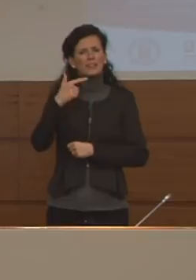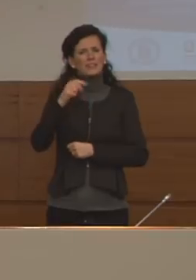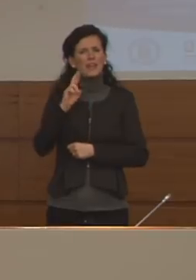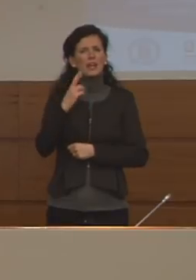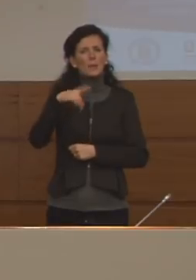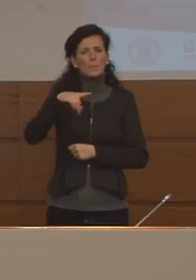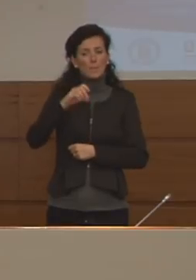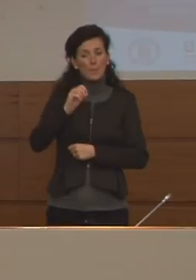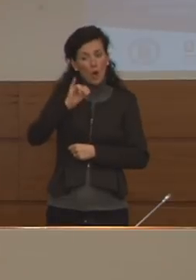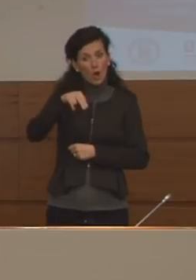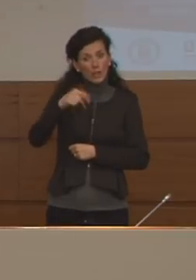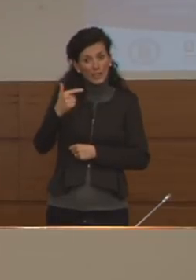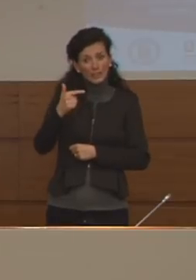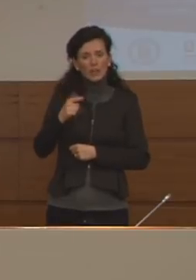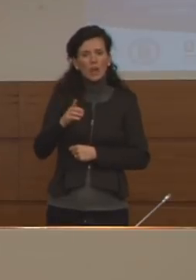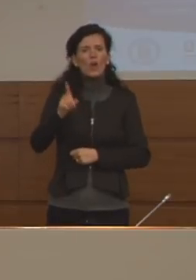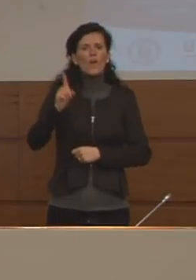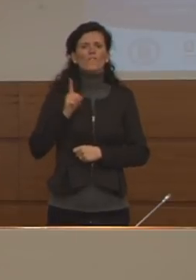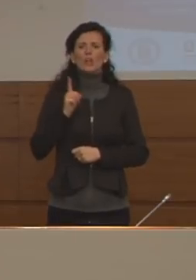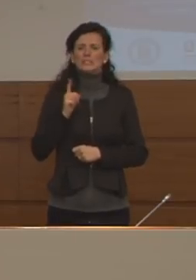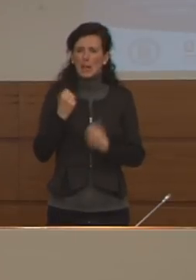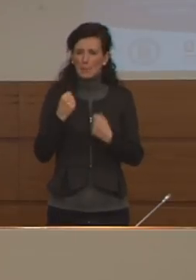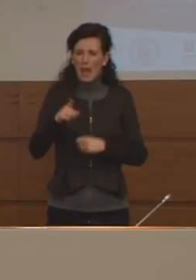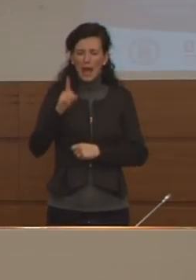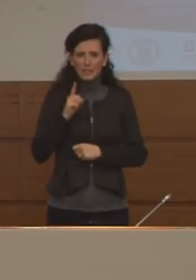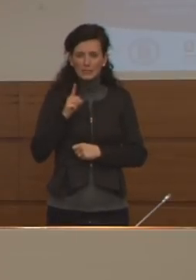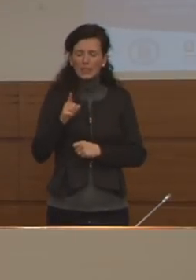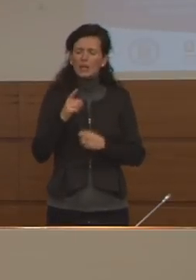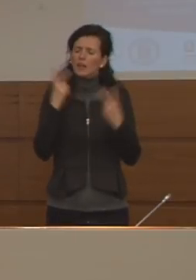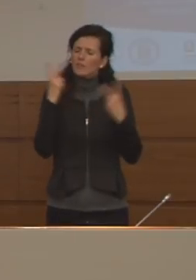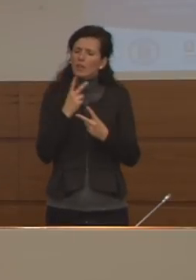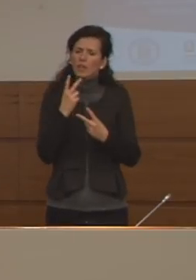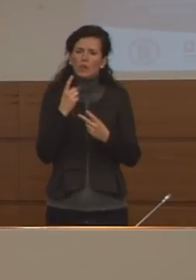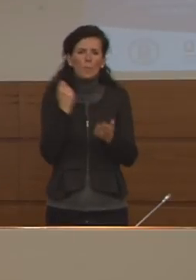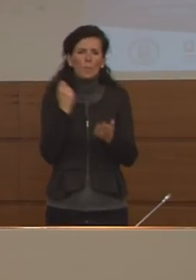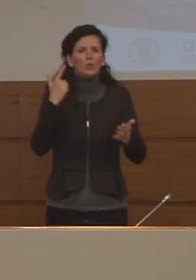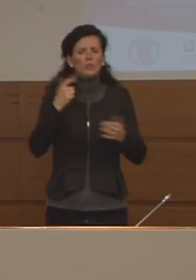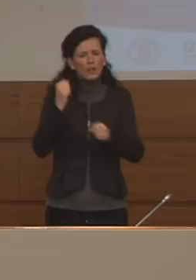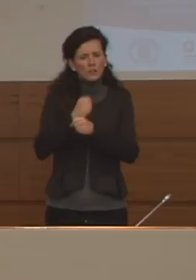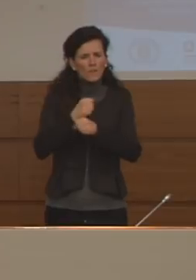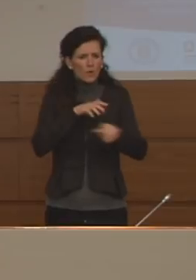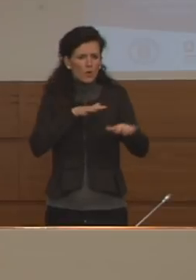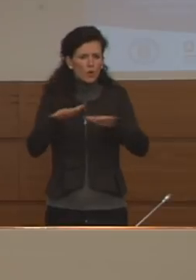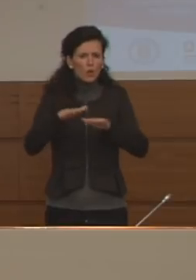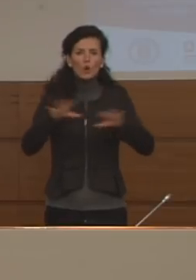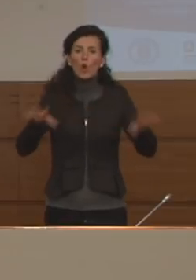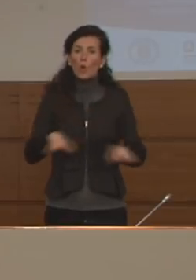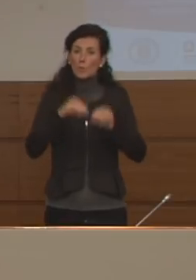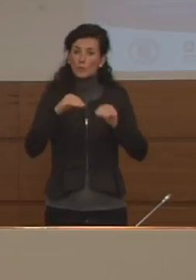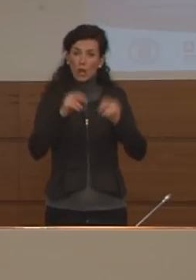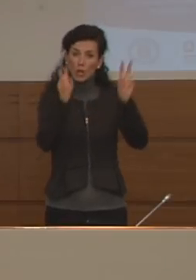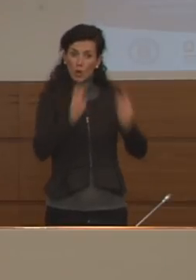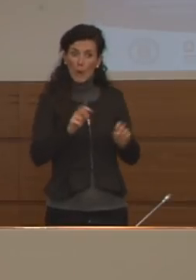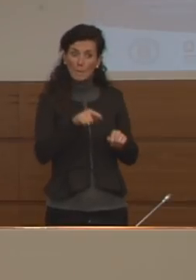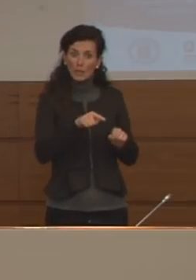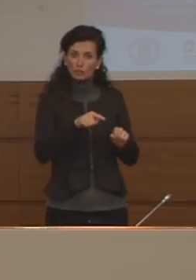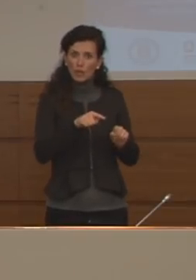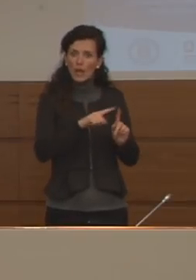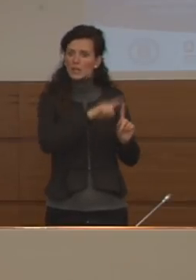forze armate per lo straordinario impegno che stanno facendo dall'inizio dell'emergenza per